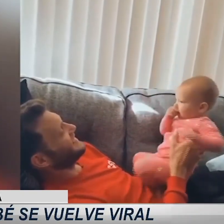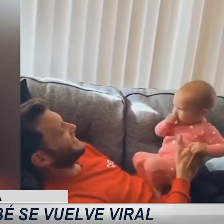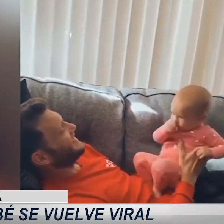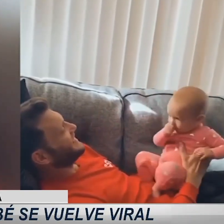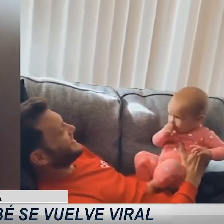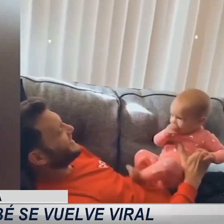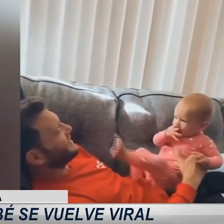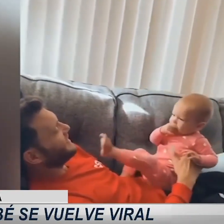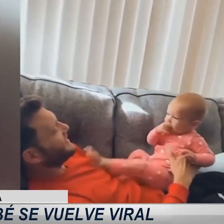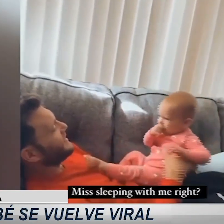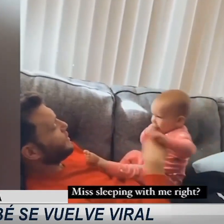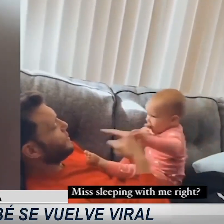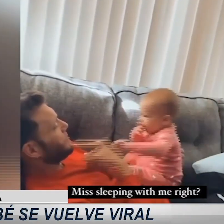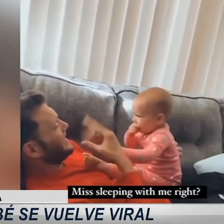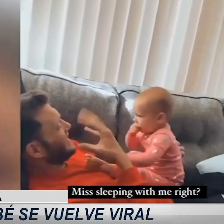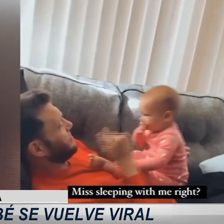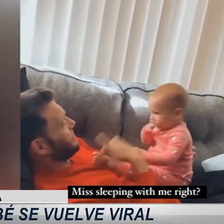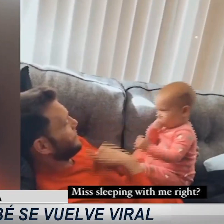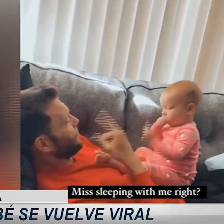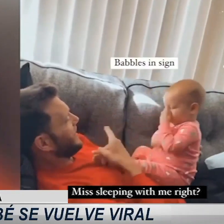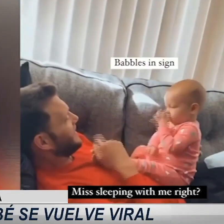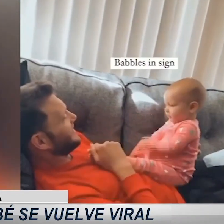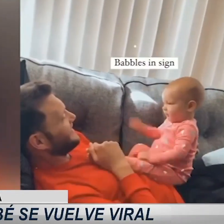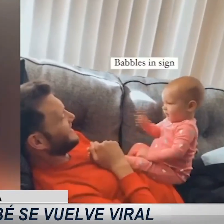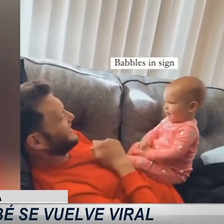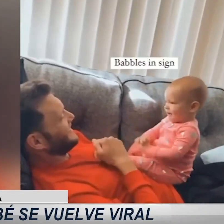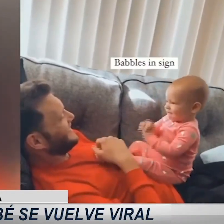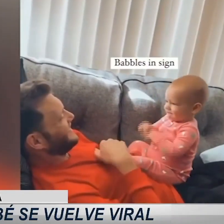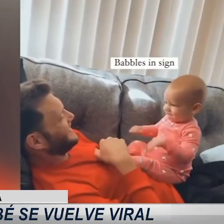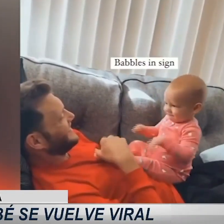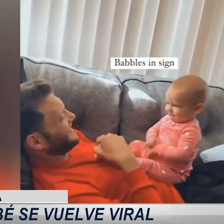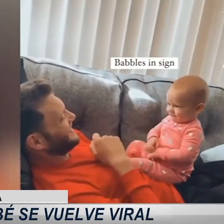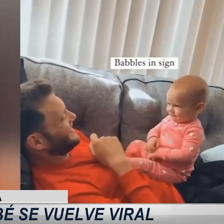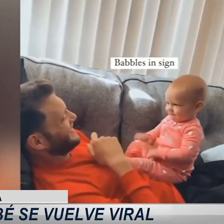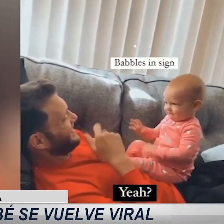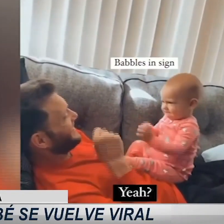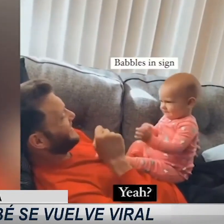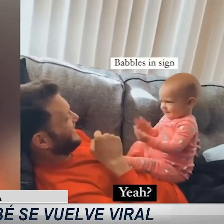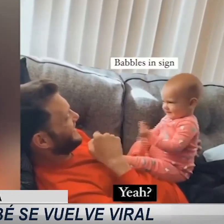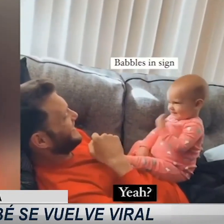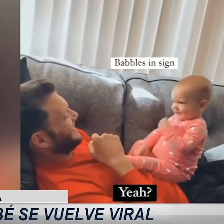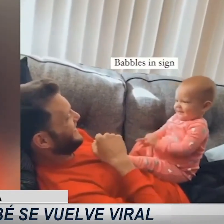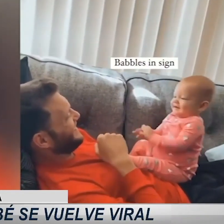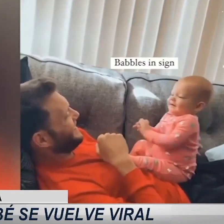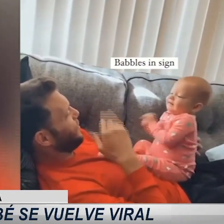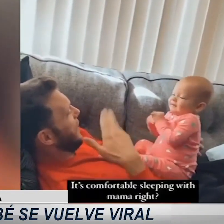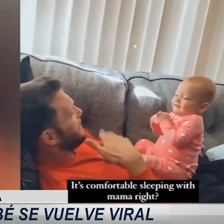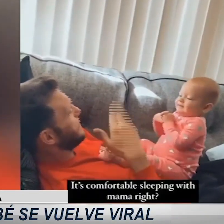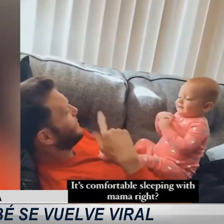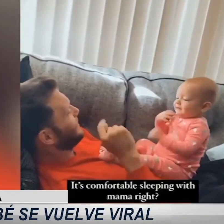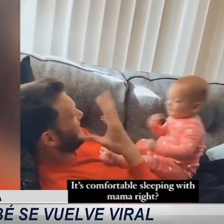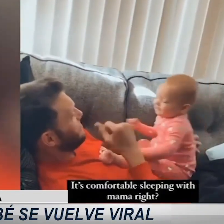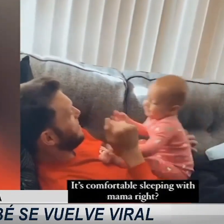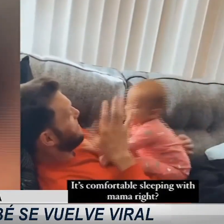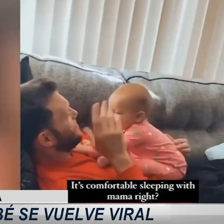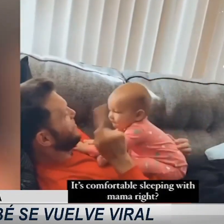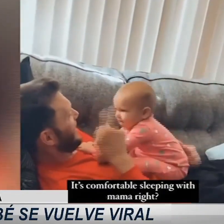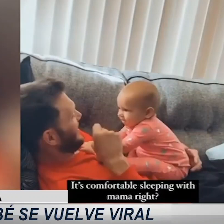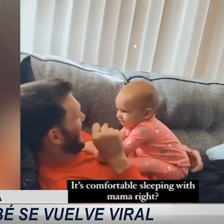intenta responderle de la misma manera. El video, que se ha hecho viral, ha logrado más de 10 millones de reproducciones en muy